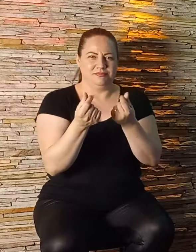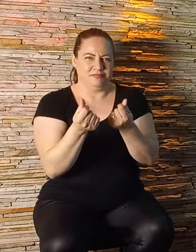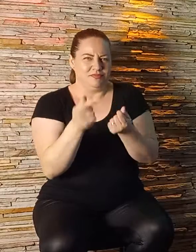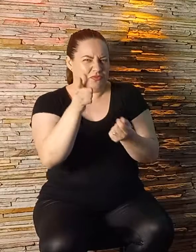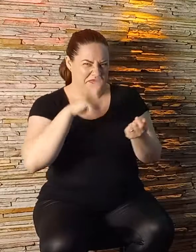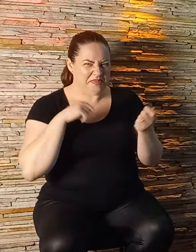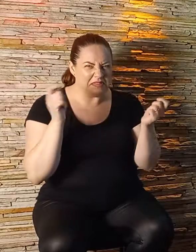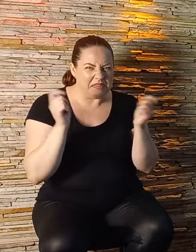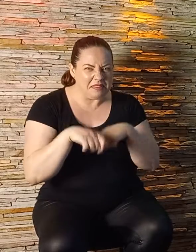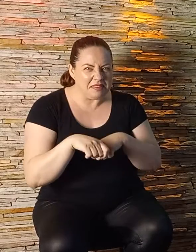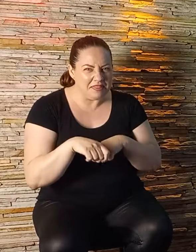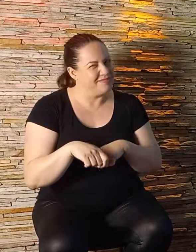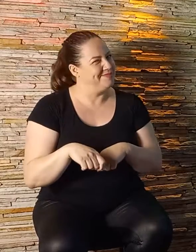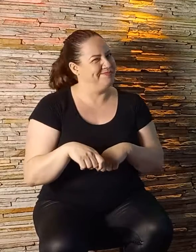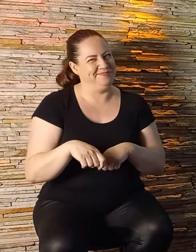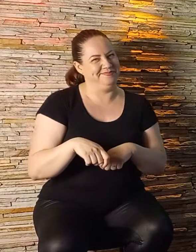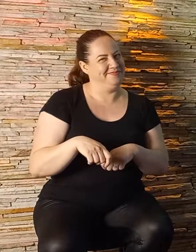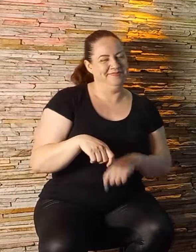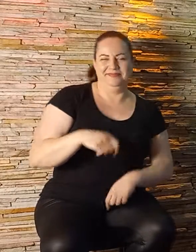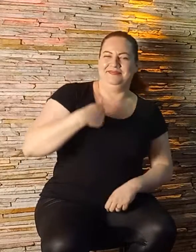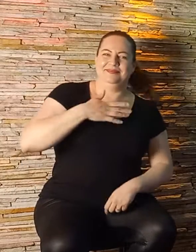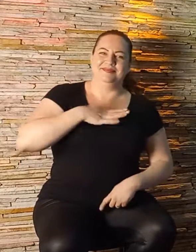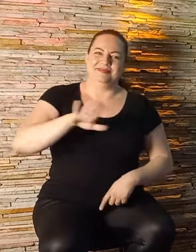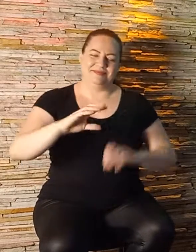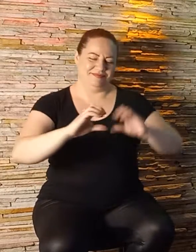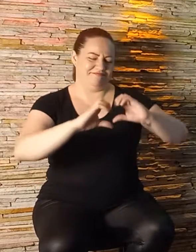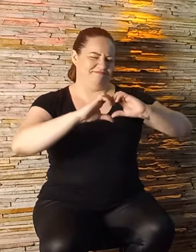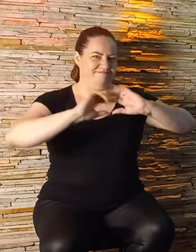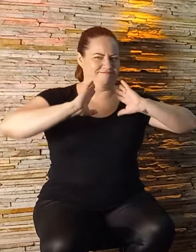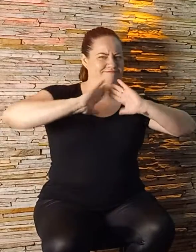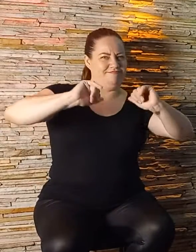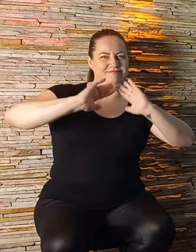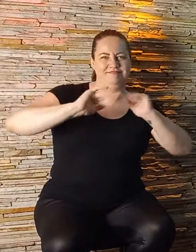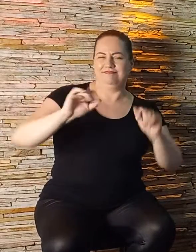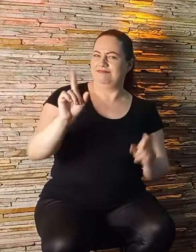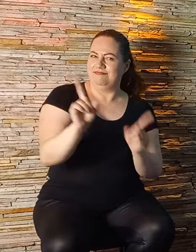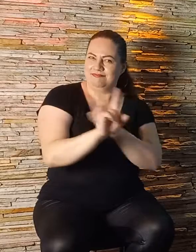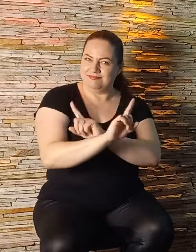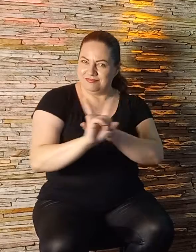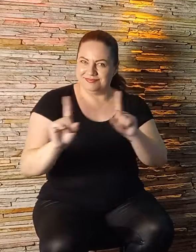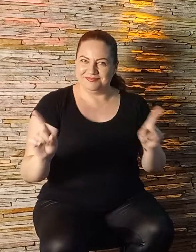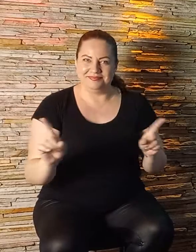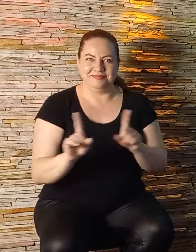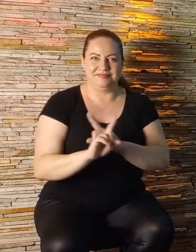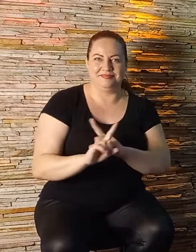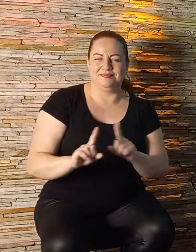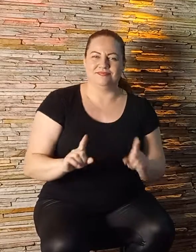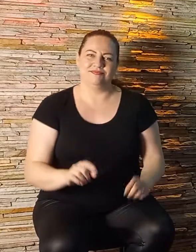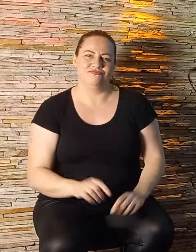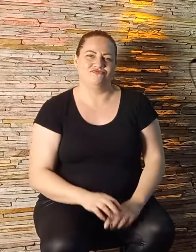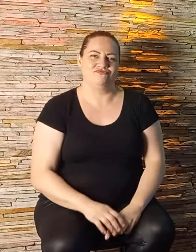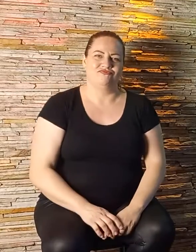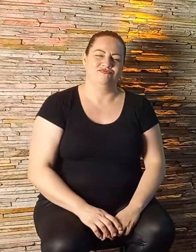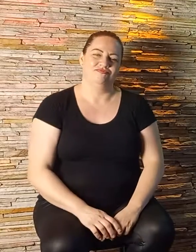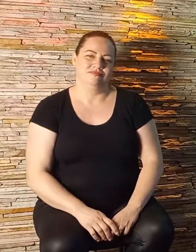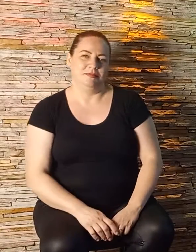você tem cacife não quero lá beber assim não existe um